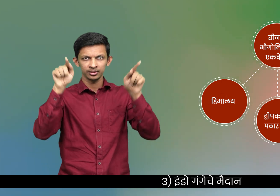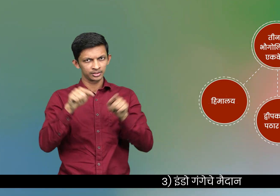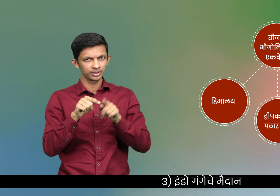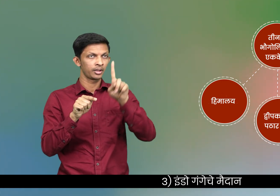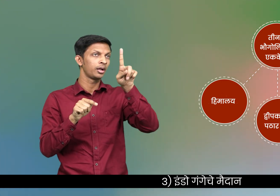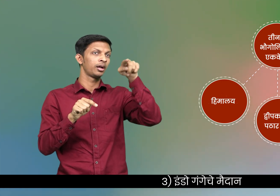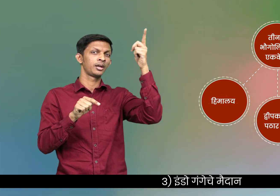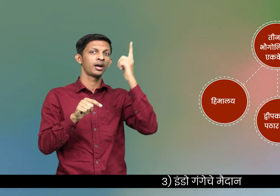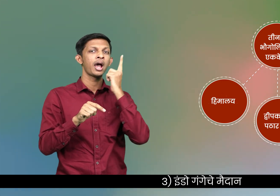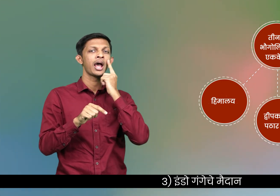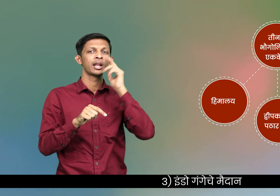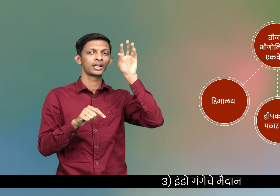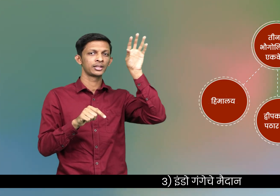तिसरी इंडो गंगेचं मैदान.